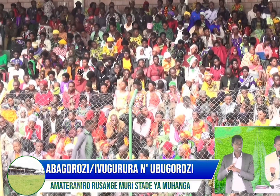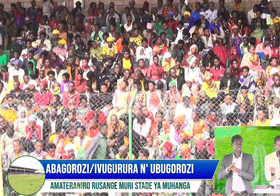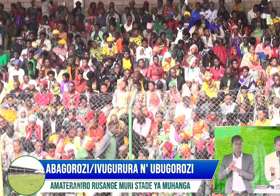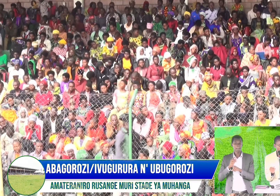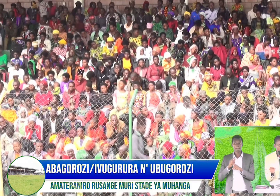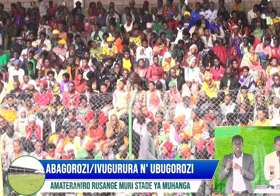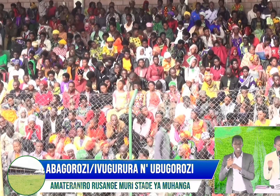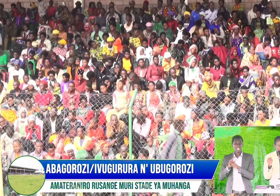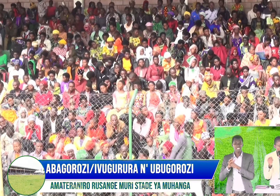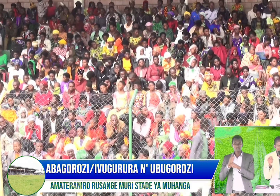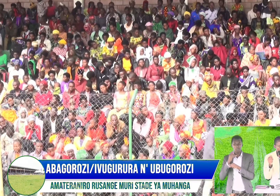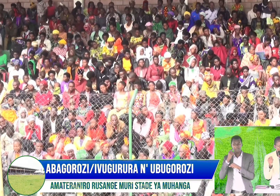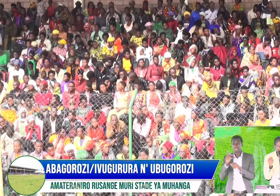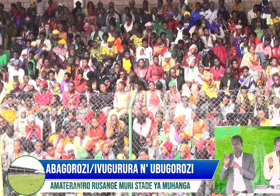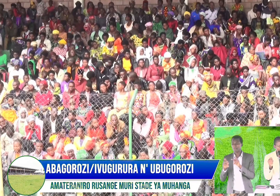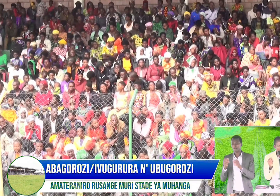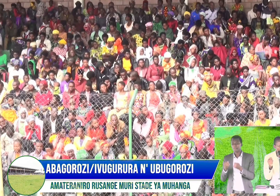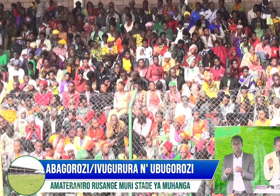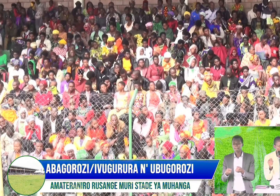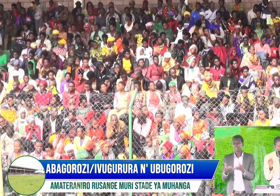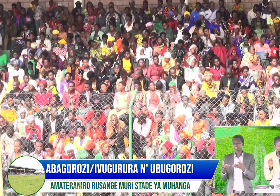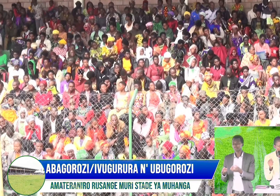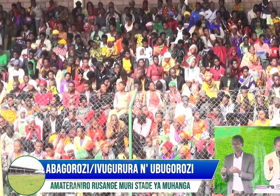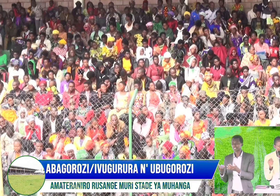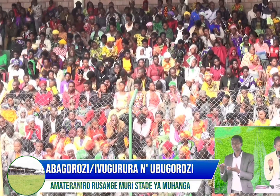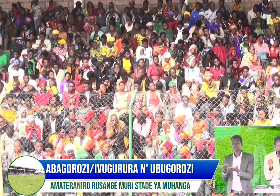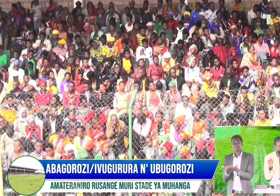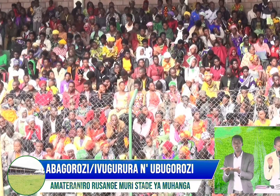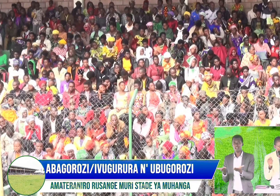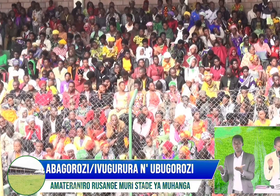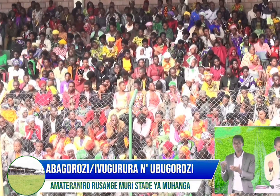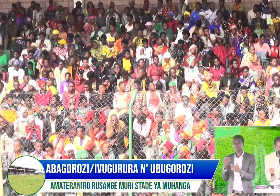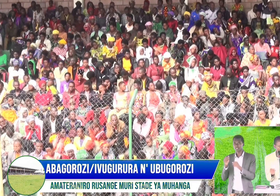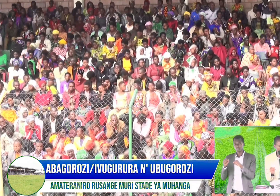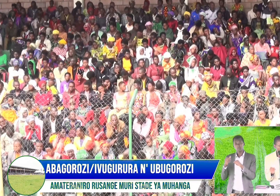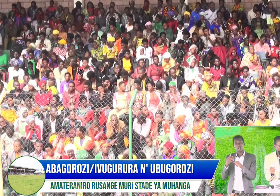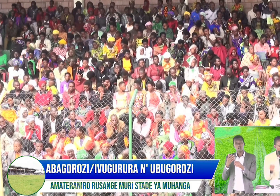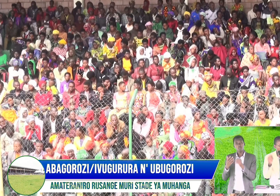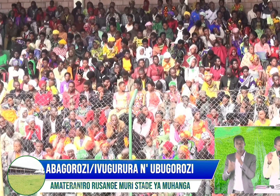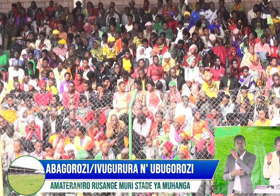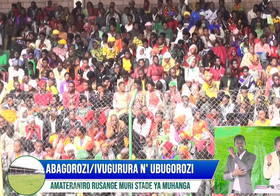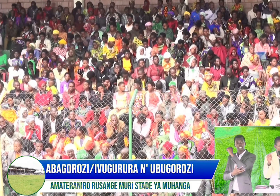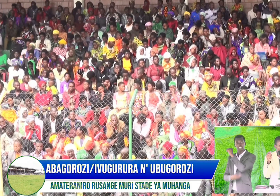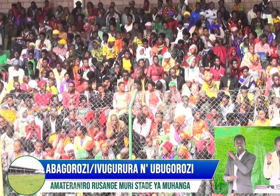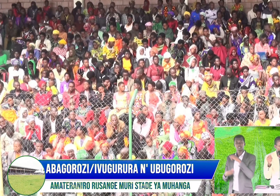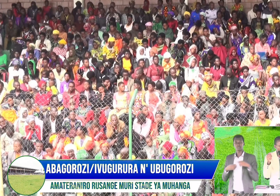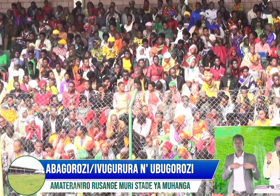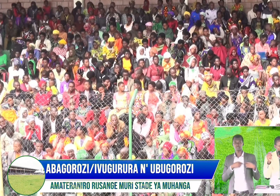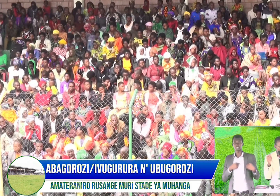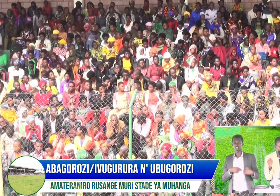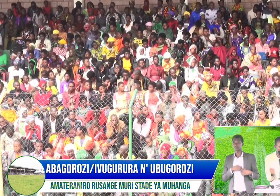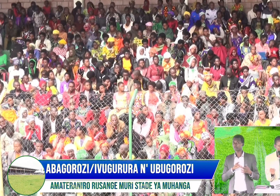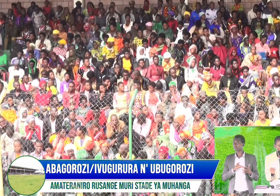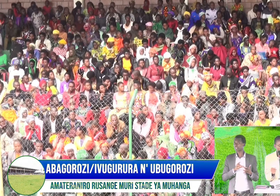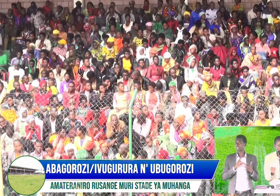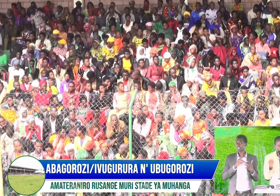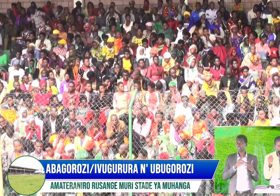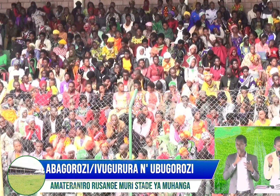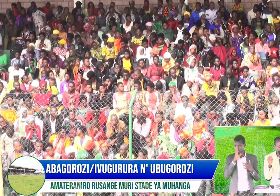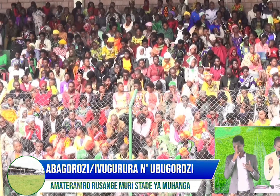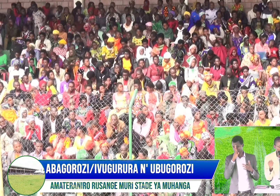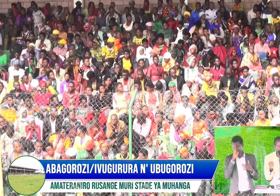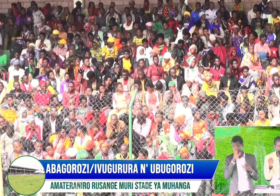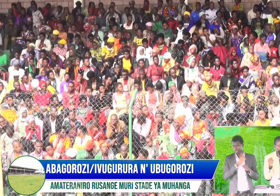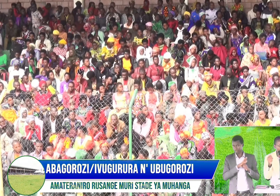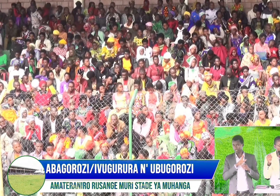umwe bashobora kuba ari abantu bafite ubukene bwo mu mutima bwihariye bafite gushidikanya kwinshi muri bo